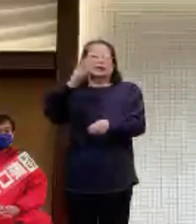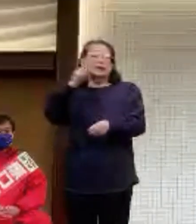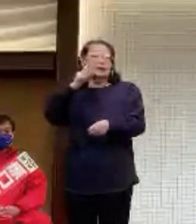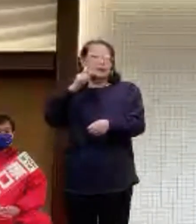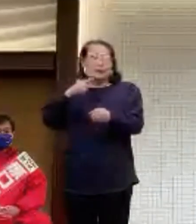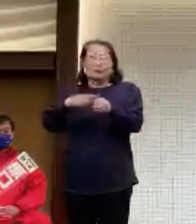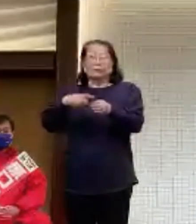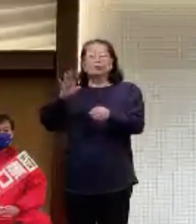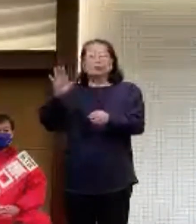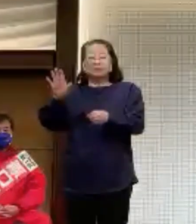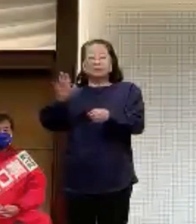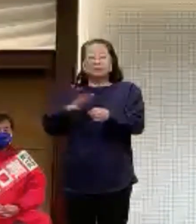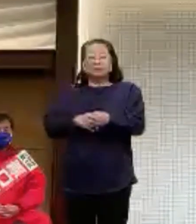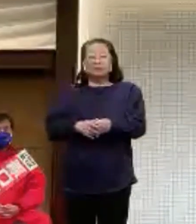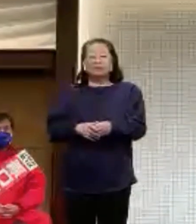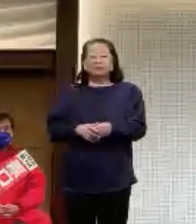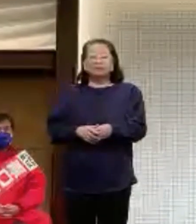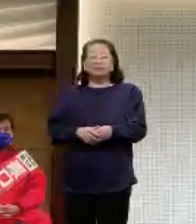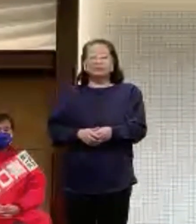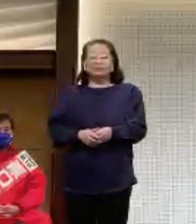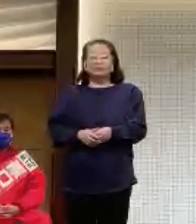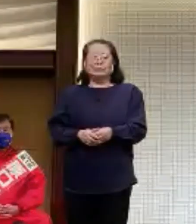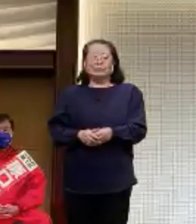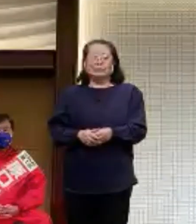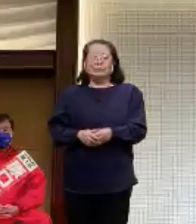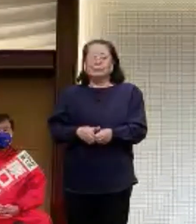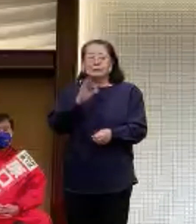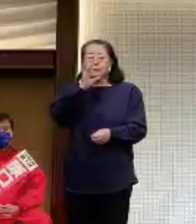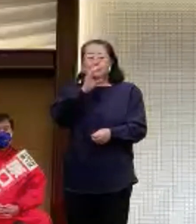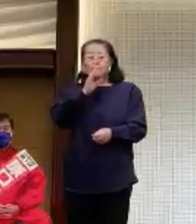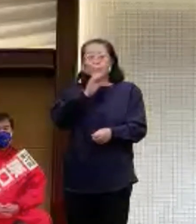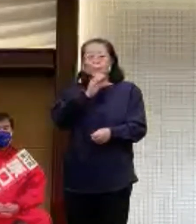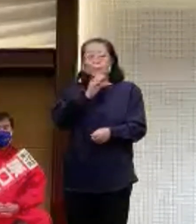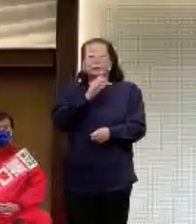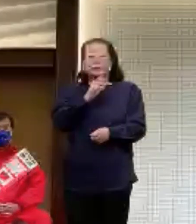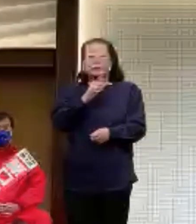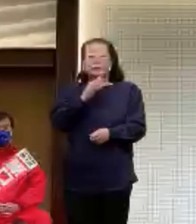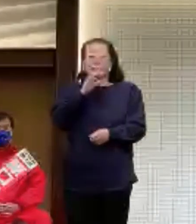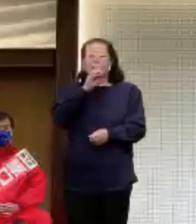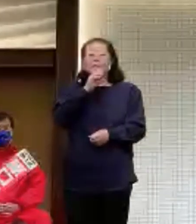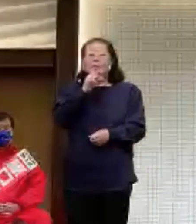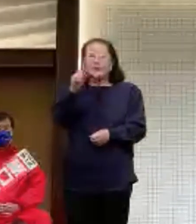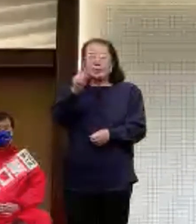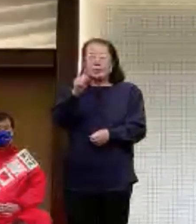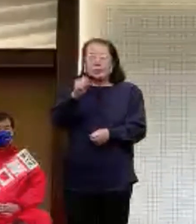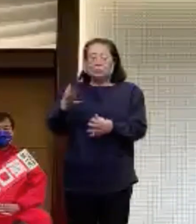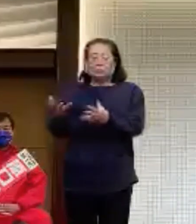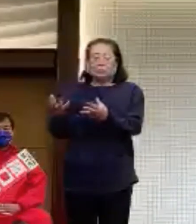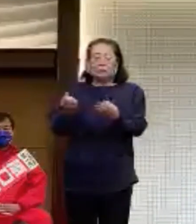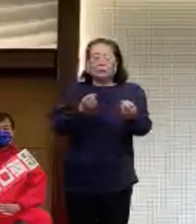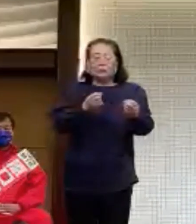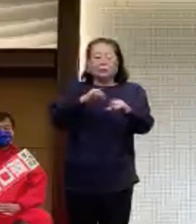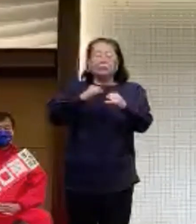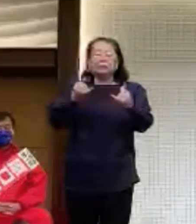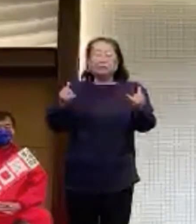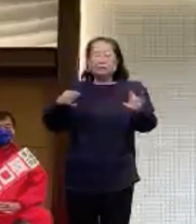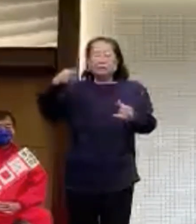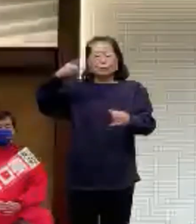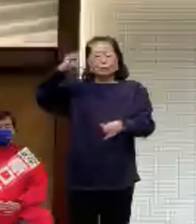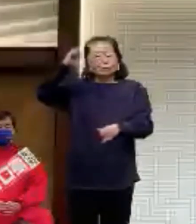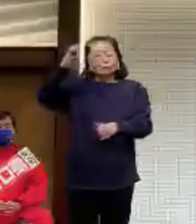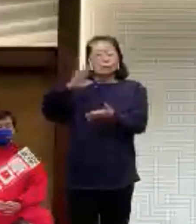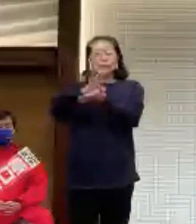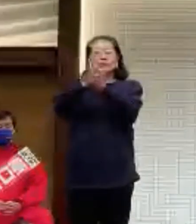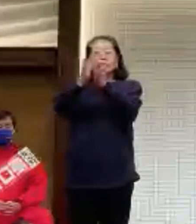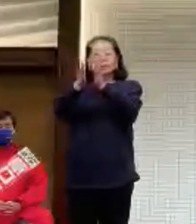ります。明治維新をその原動力となった多くの人物を輩出したこの佐賀